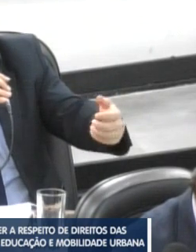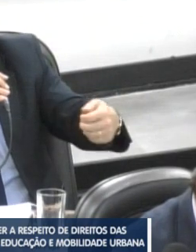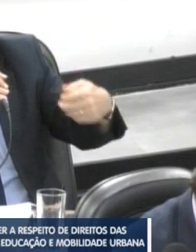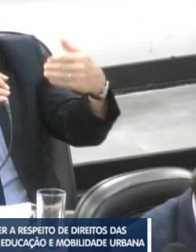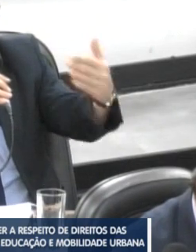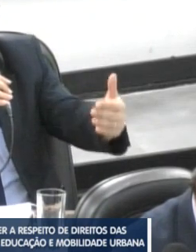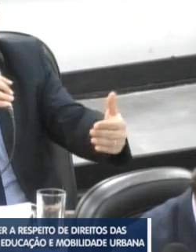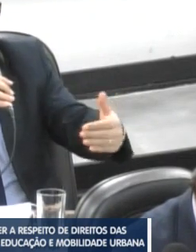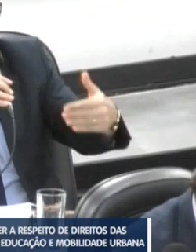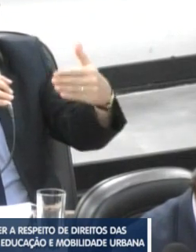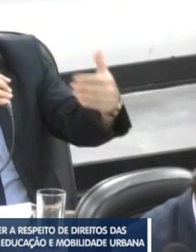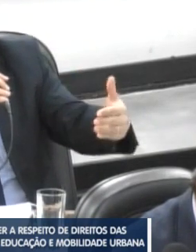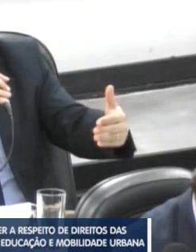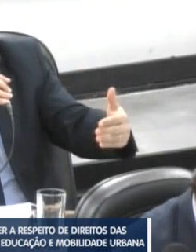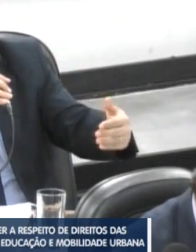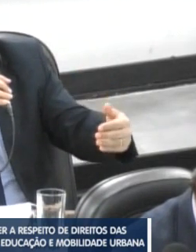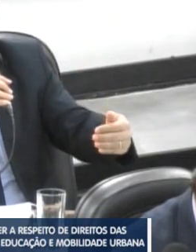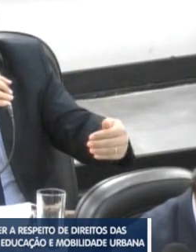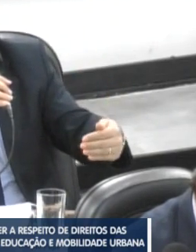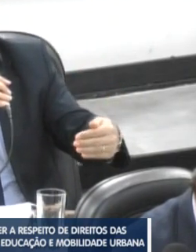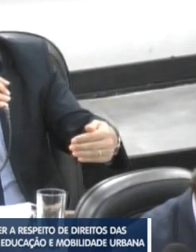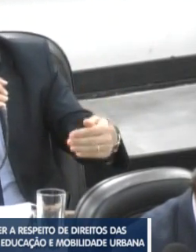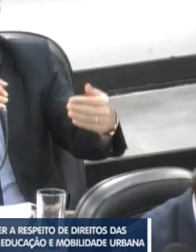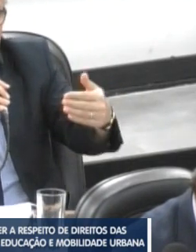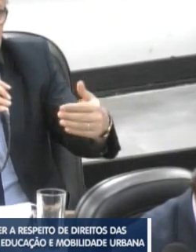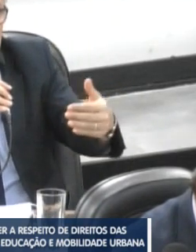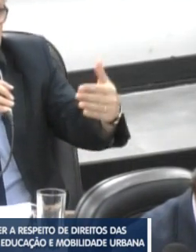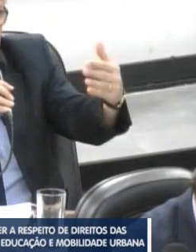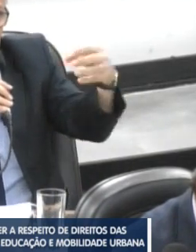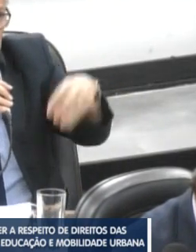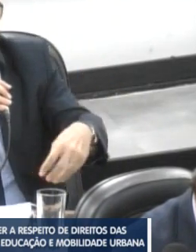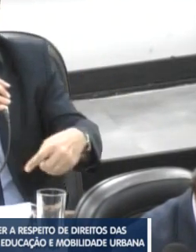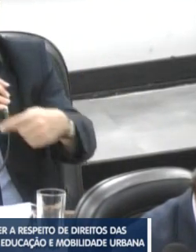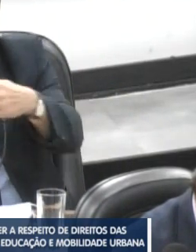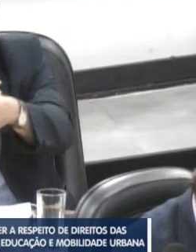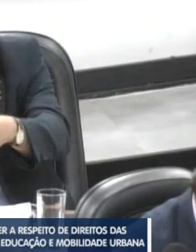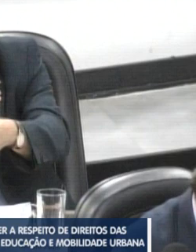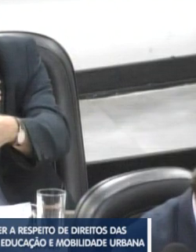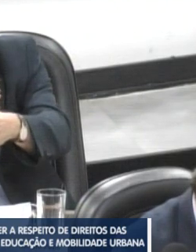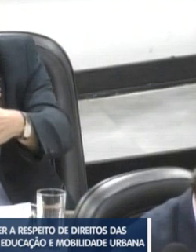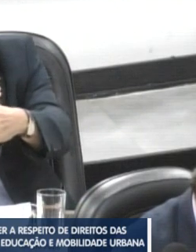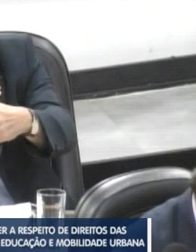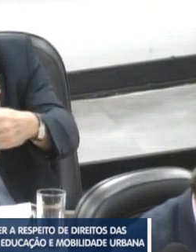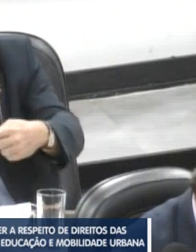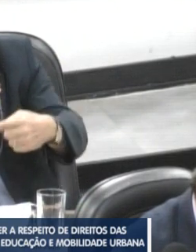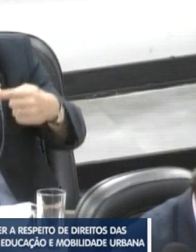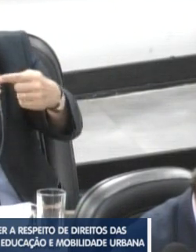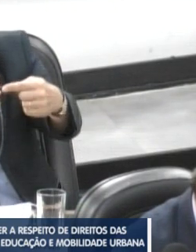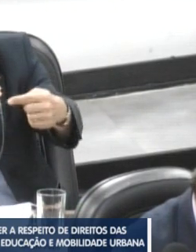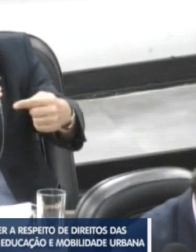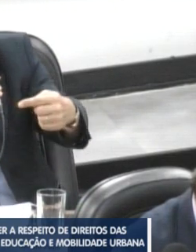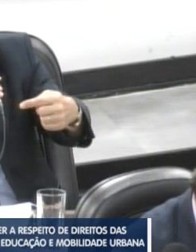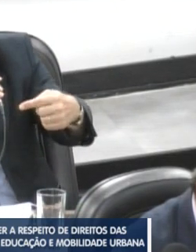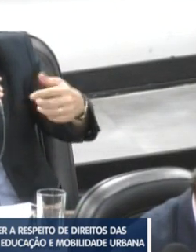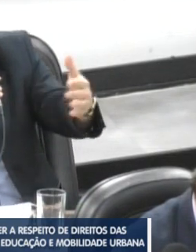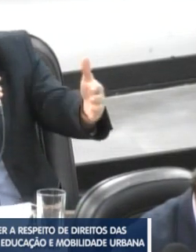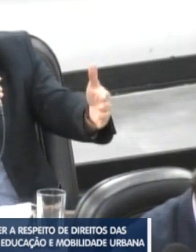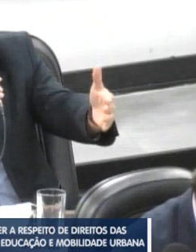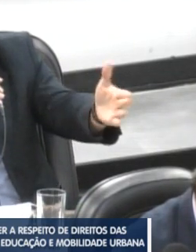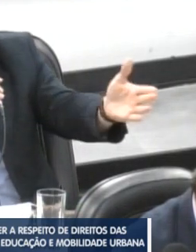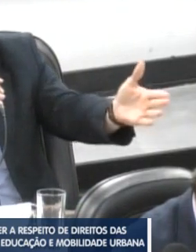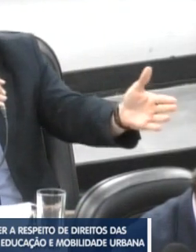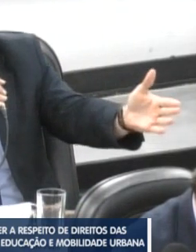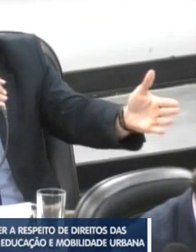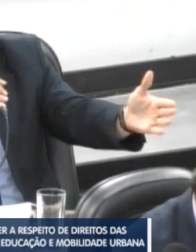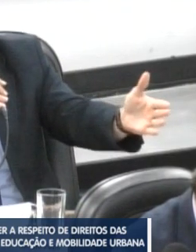sou um ajudante da causa, eu estou sempre à disposição, sim, mas na sua presença eu pedi ao Israel que flexibilizasse por